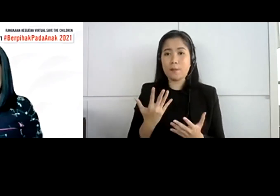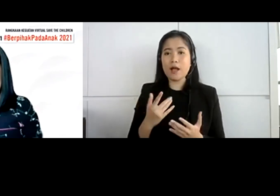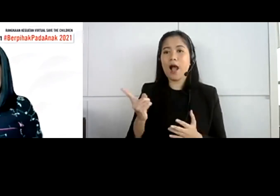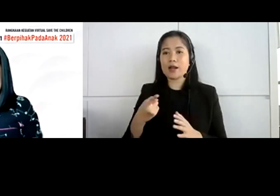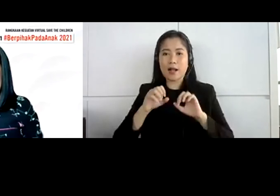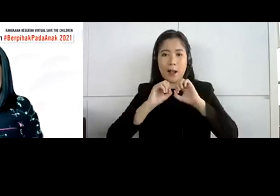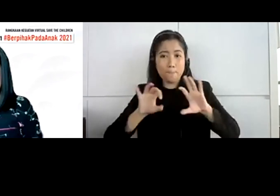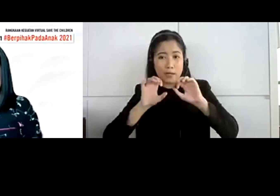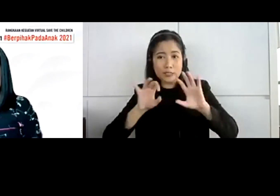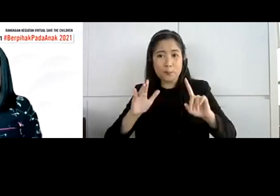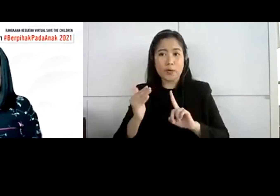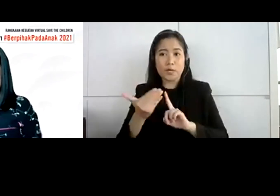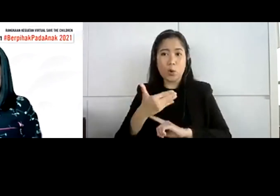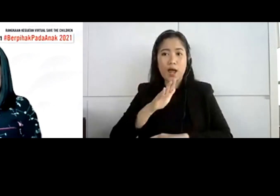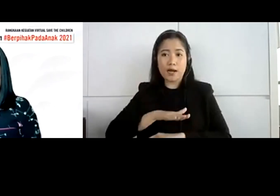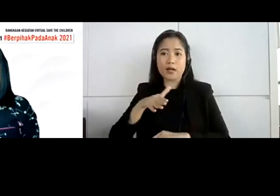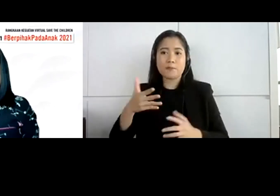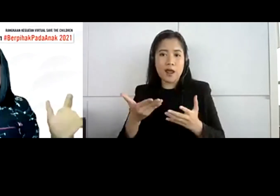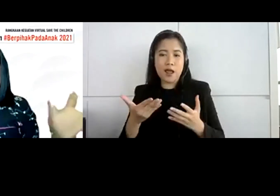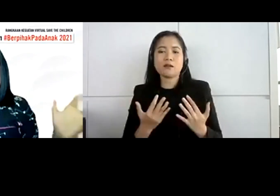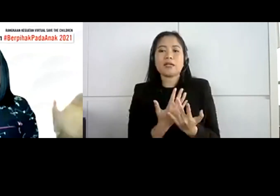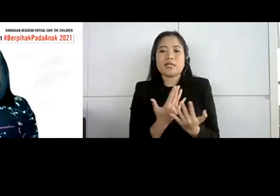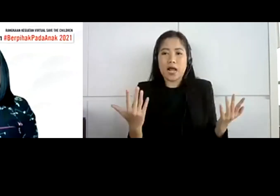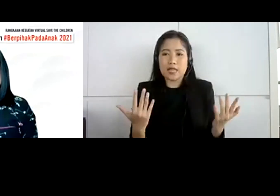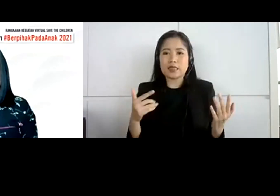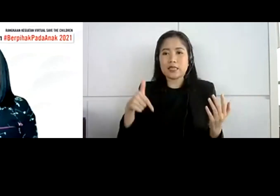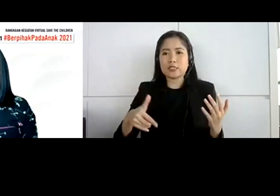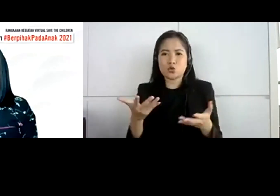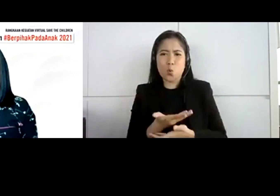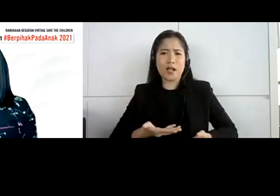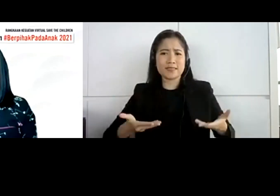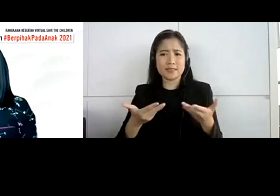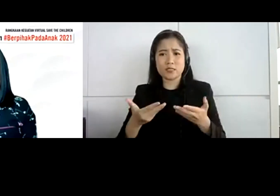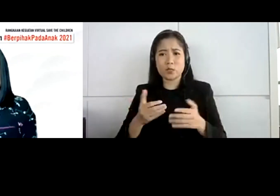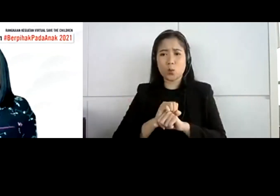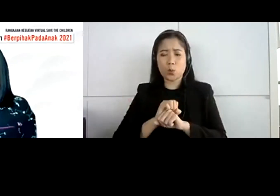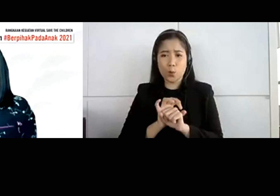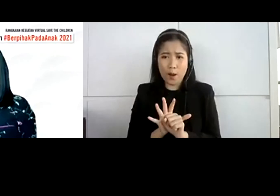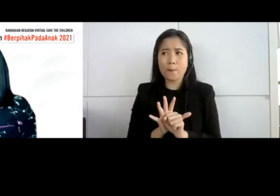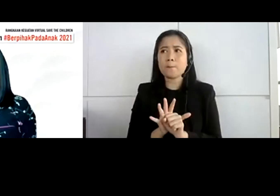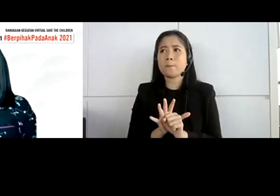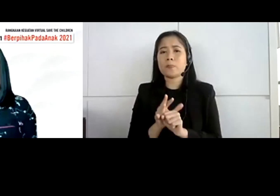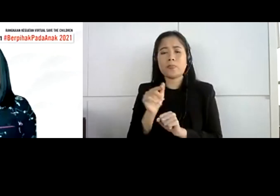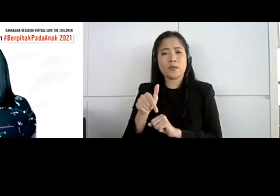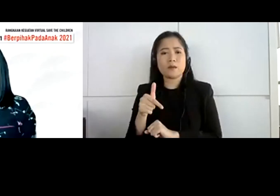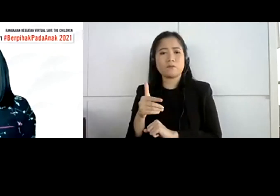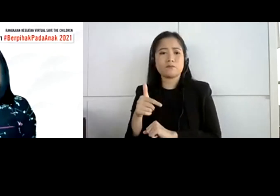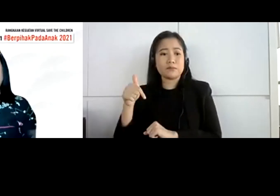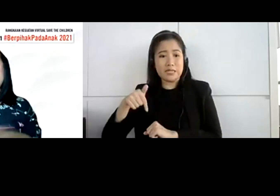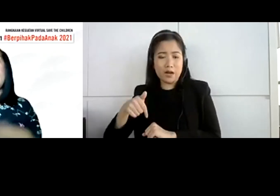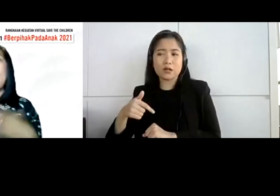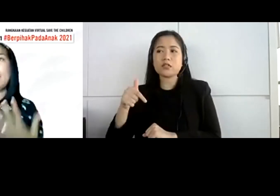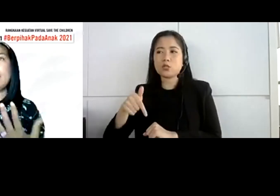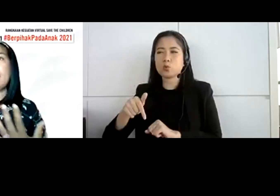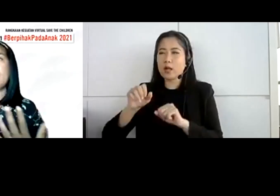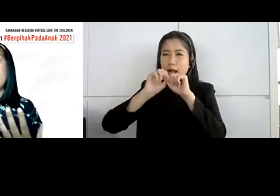perlindungan anak di masyarakat dalam situasi COVID-19 yang barusan. Itu kampanye